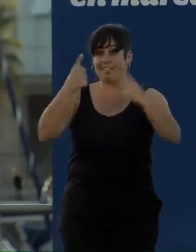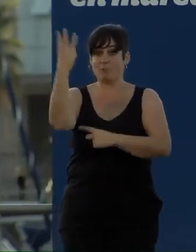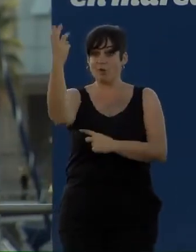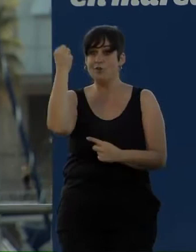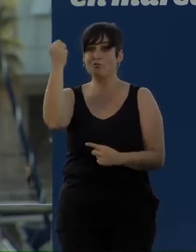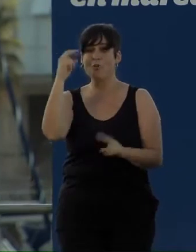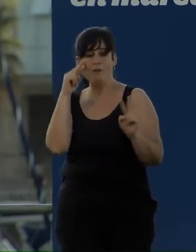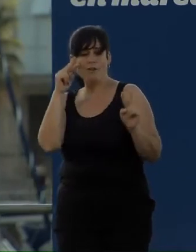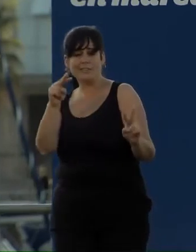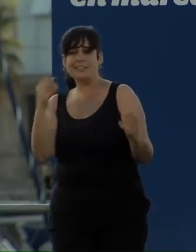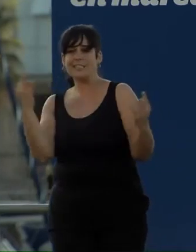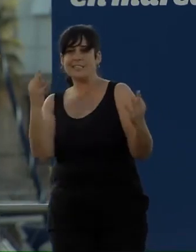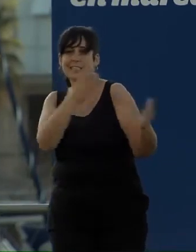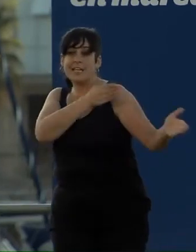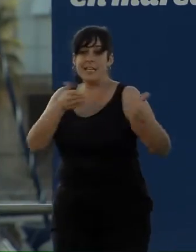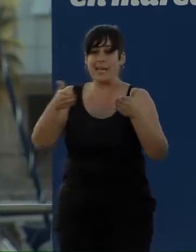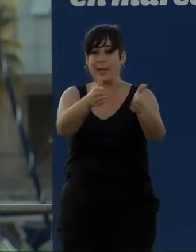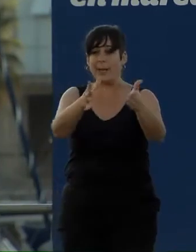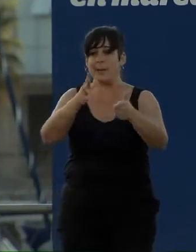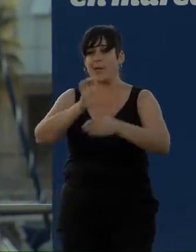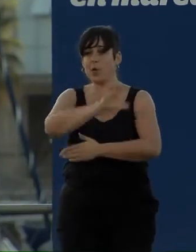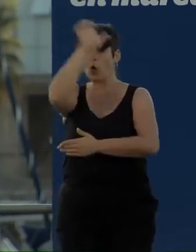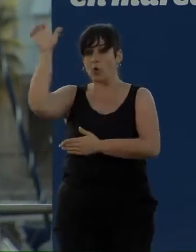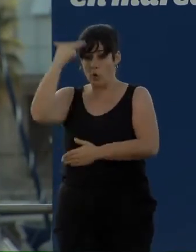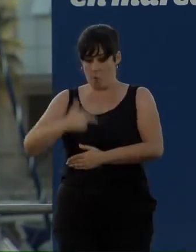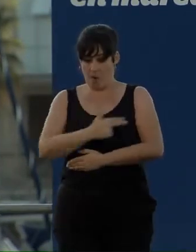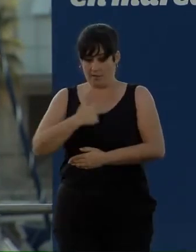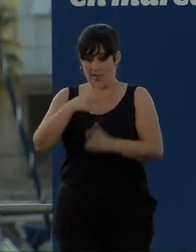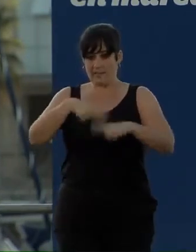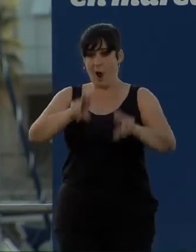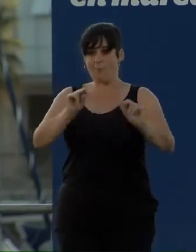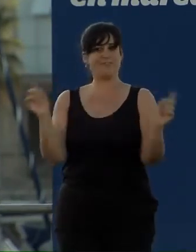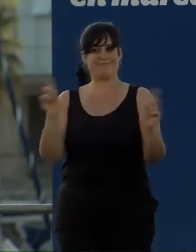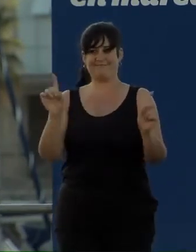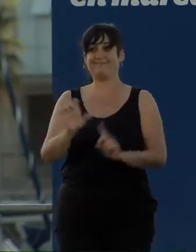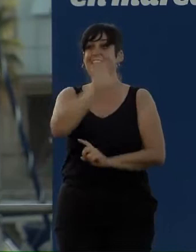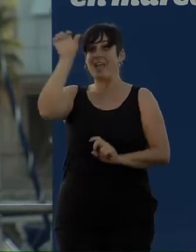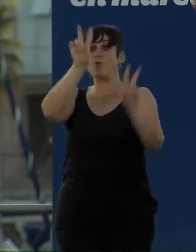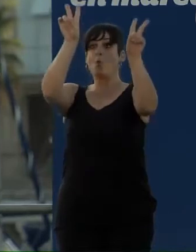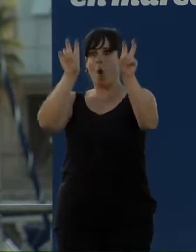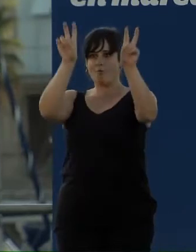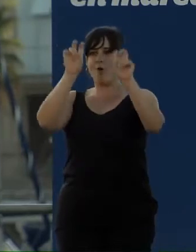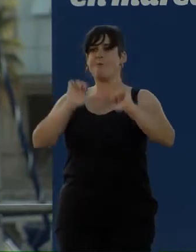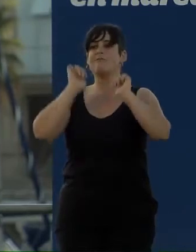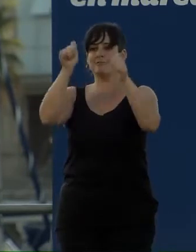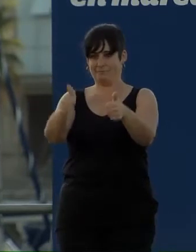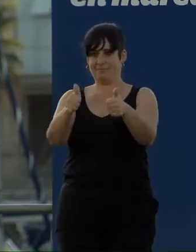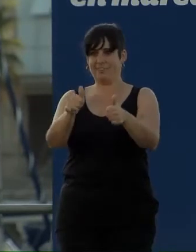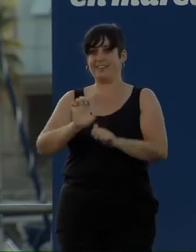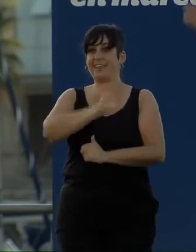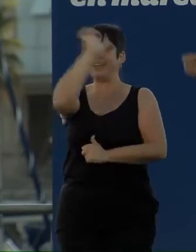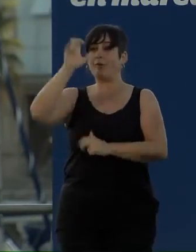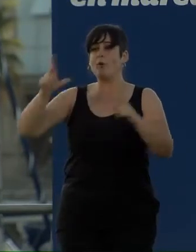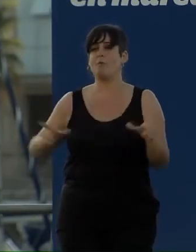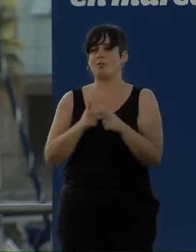que desta Volta o camiño de Europa no remata en Santiago en Santiago comeza una Nova Europa a Europa social que leamos reclamando